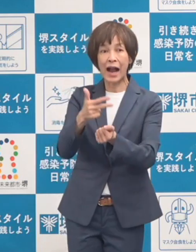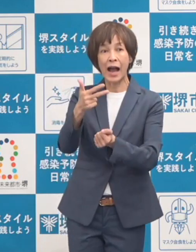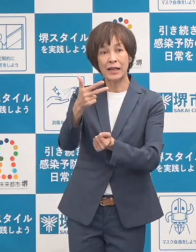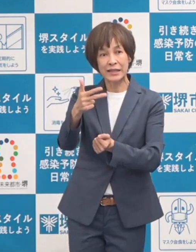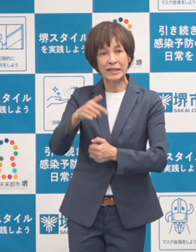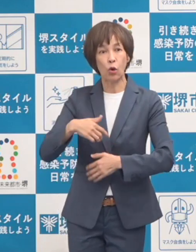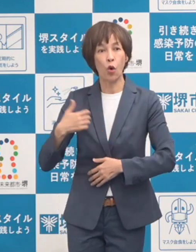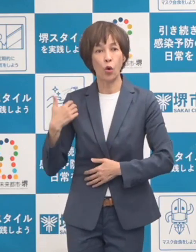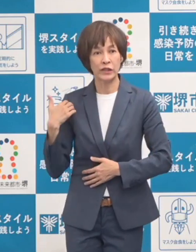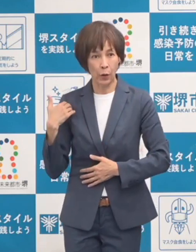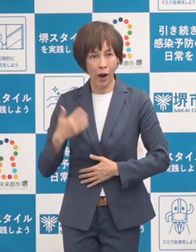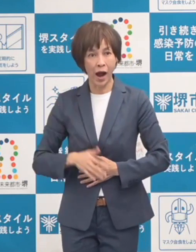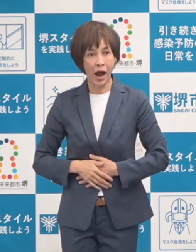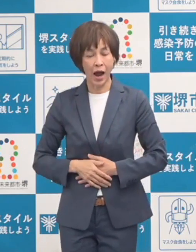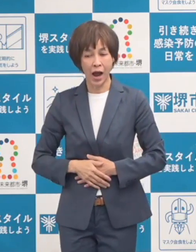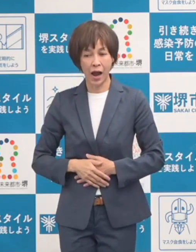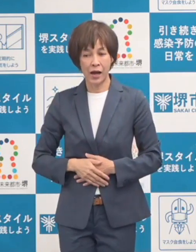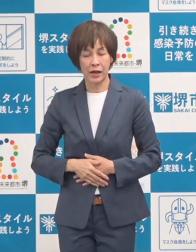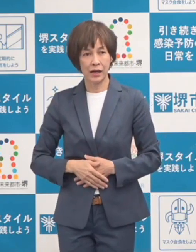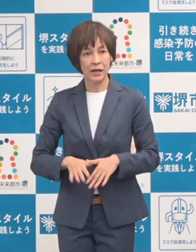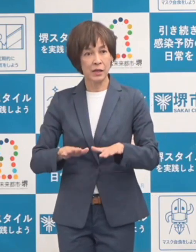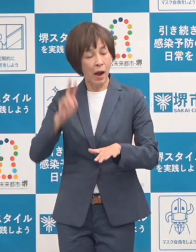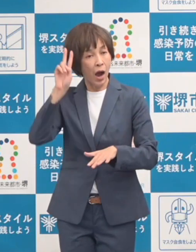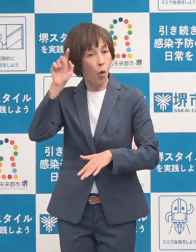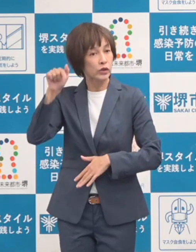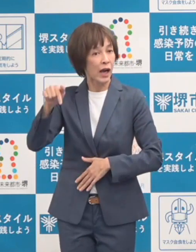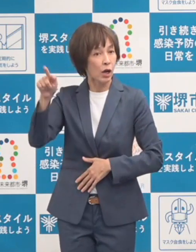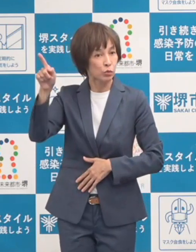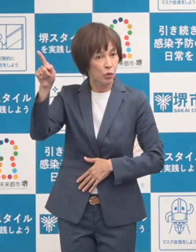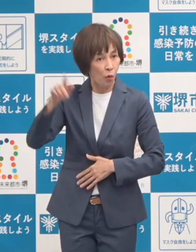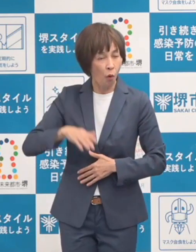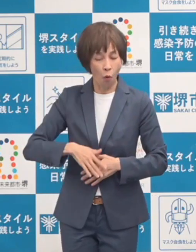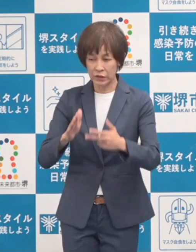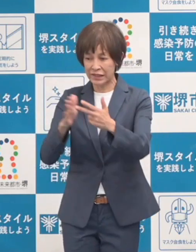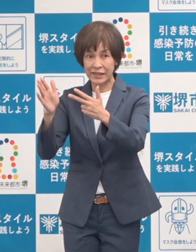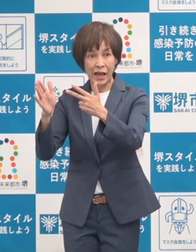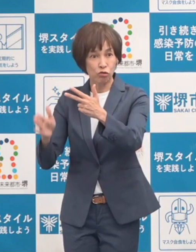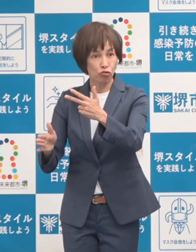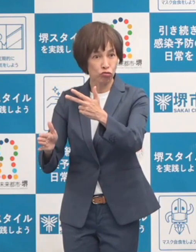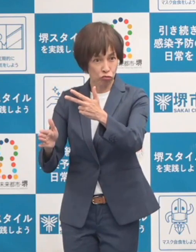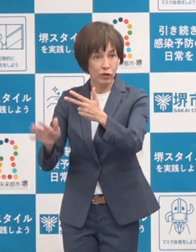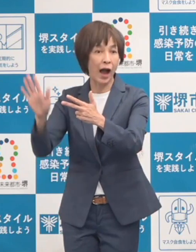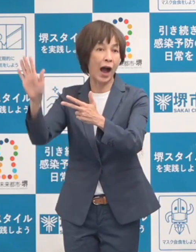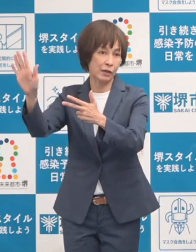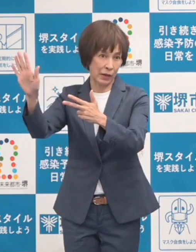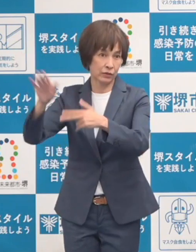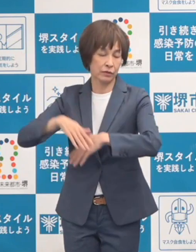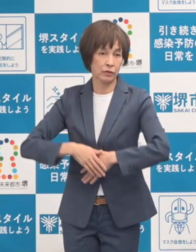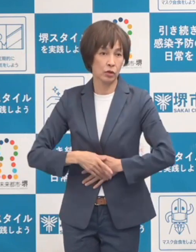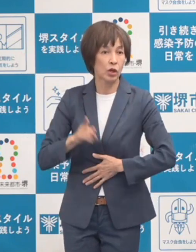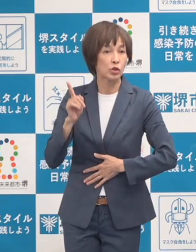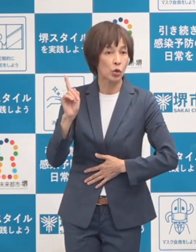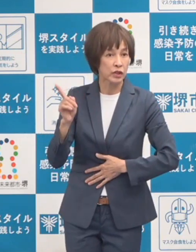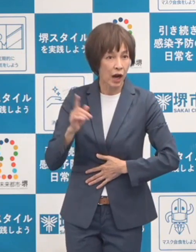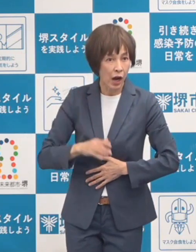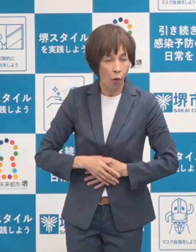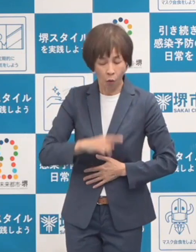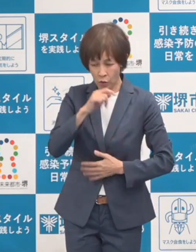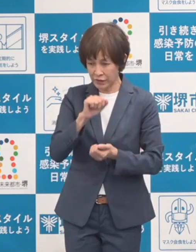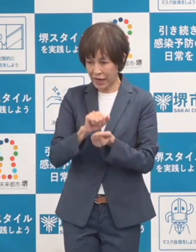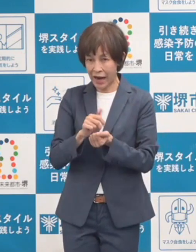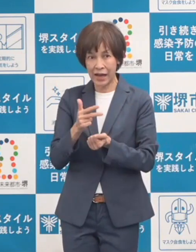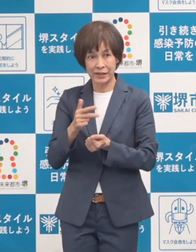としては、今大阪府の施設がございます。そちらを堺市